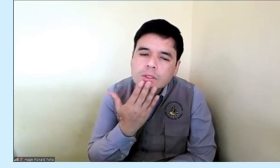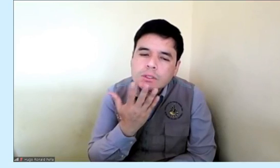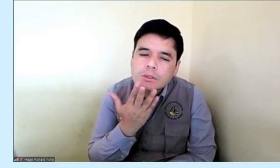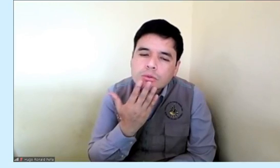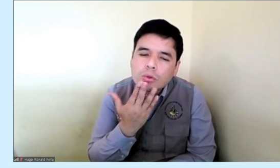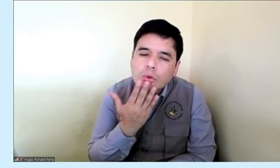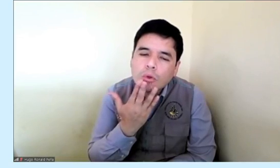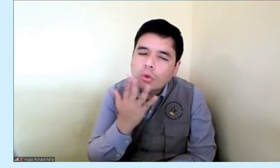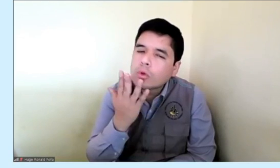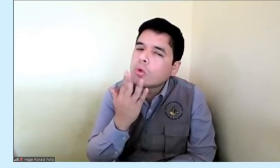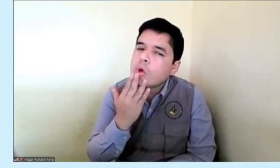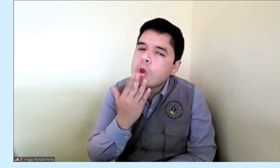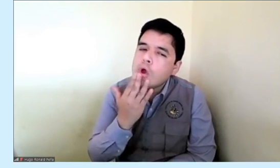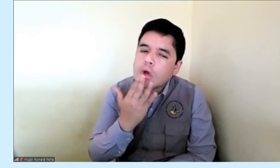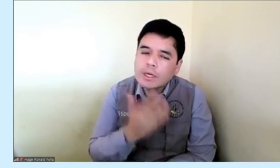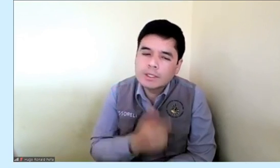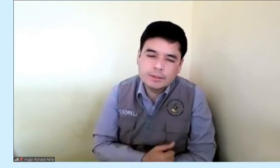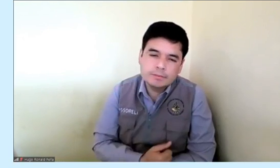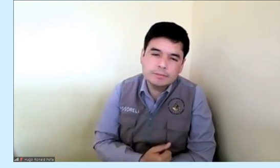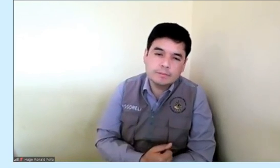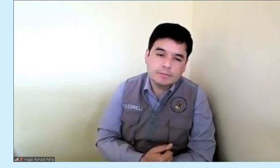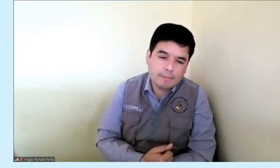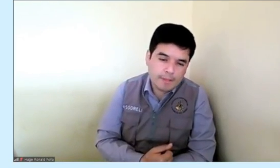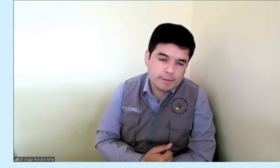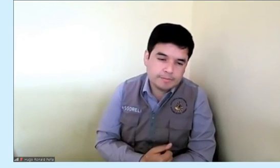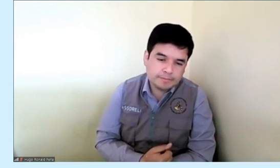colores, colores.